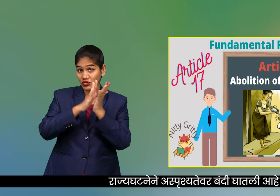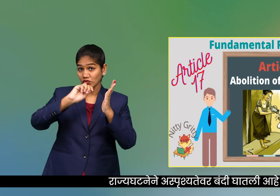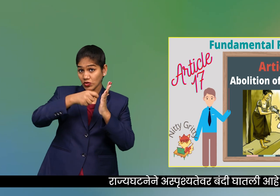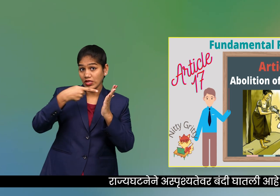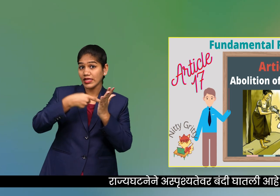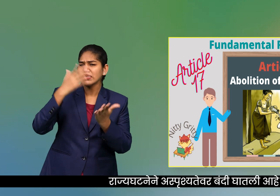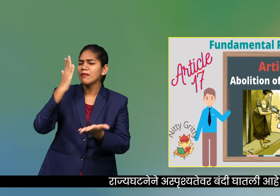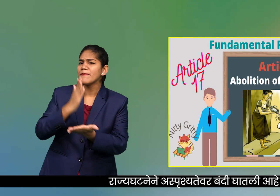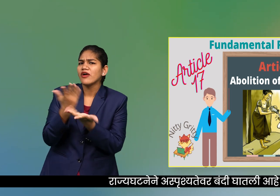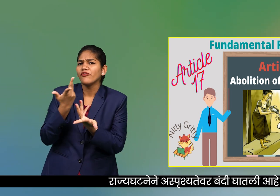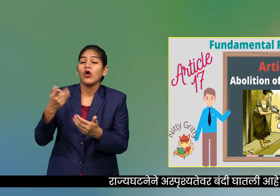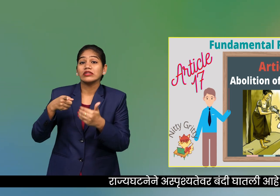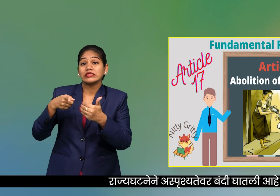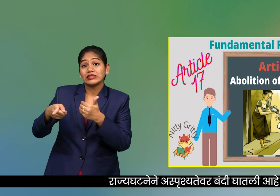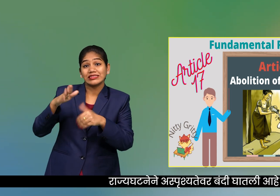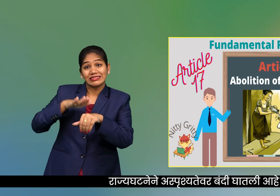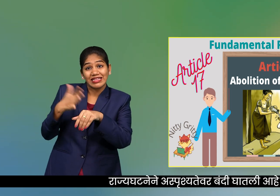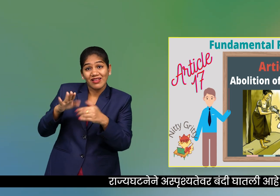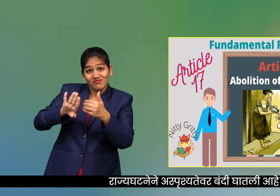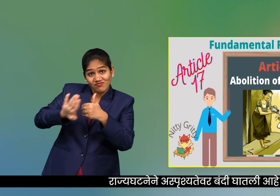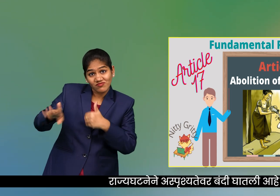राज्यघटनेने अस्पृश्यतेवर बंदी घातली आहे